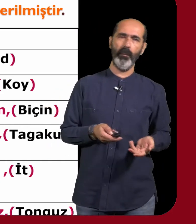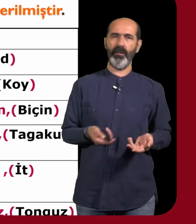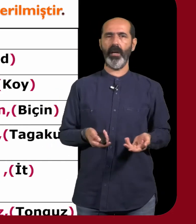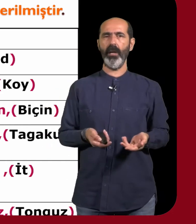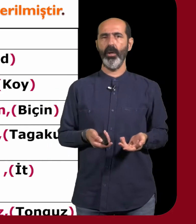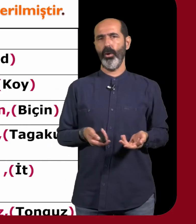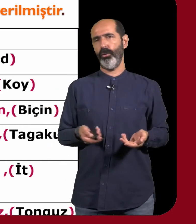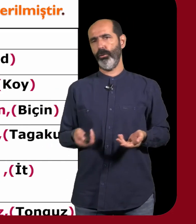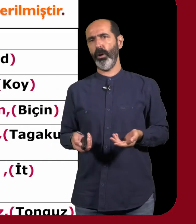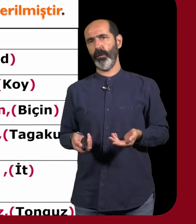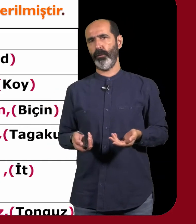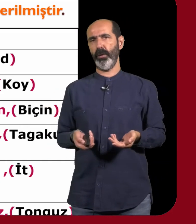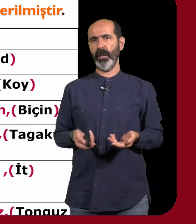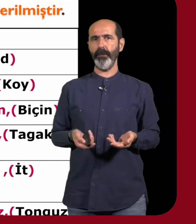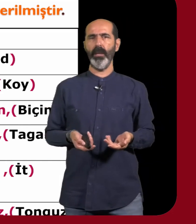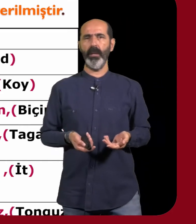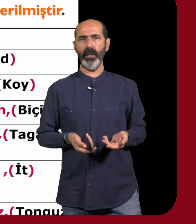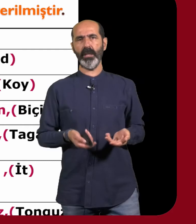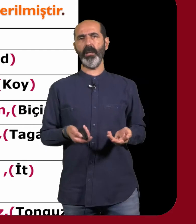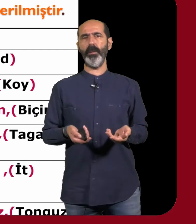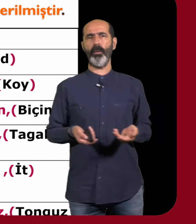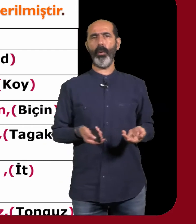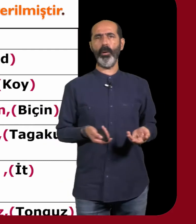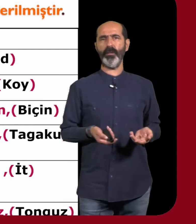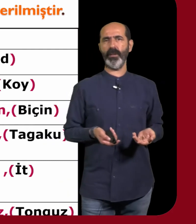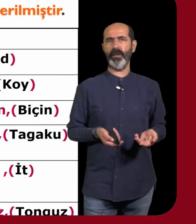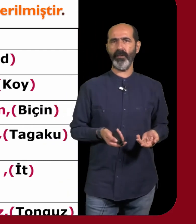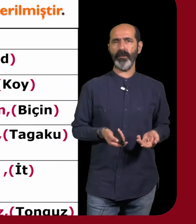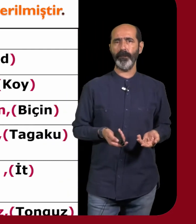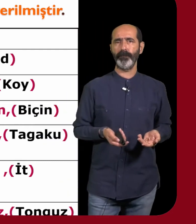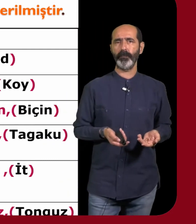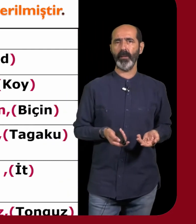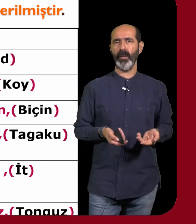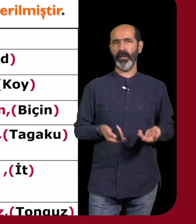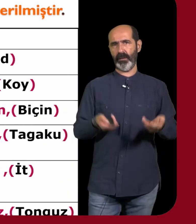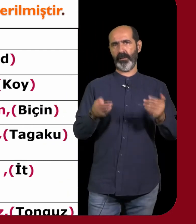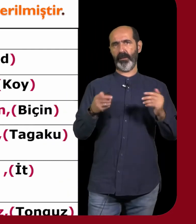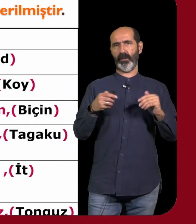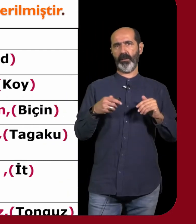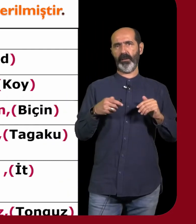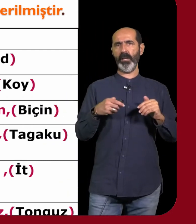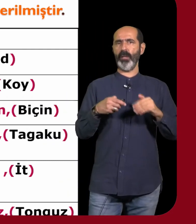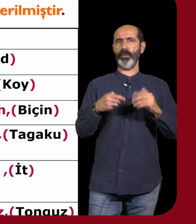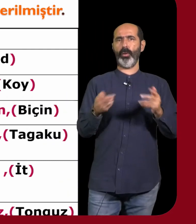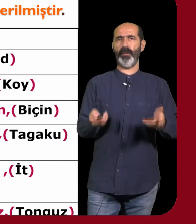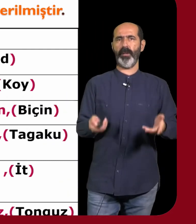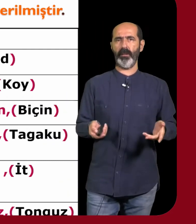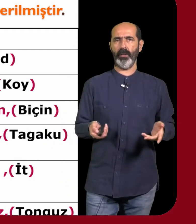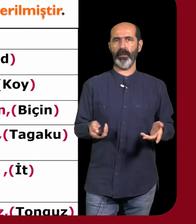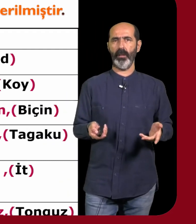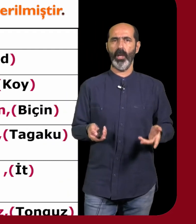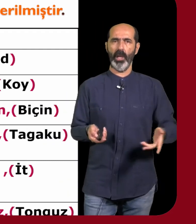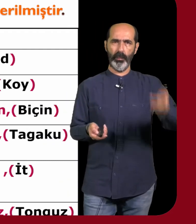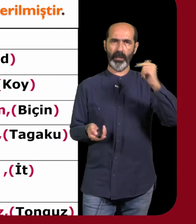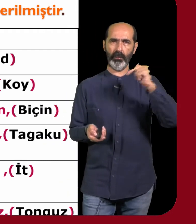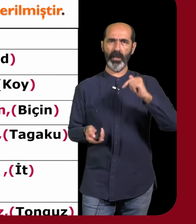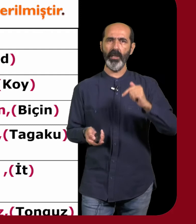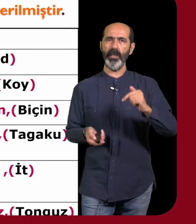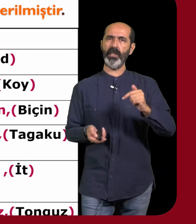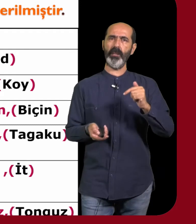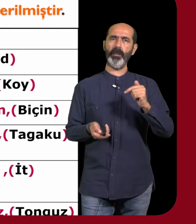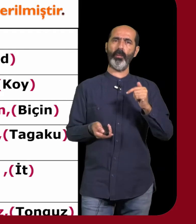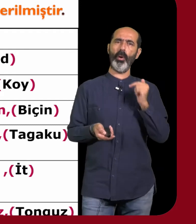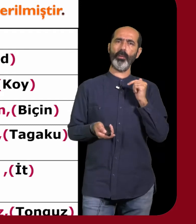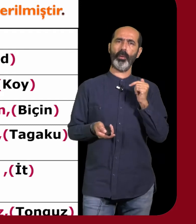gelmişti Mesela şöyle söyleyelim 2018 et yılı yani köpek yılıydı ve